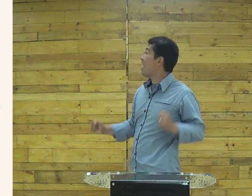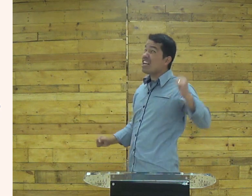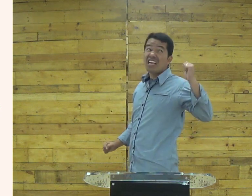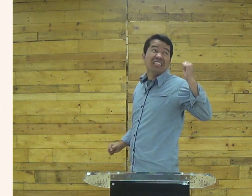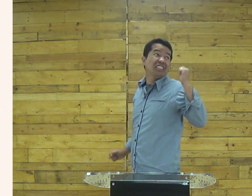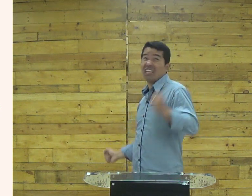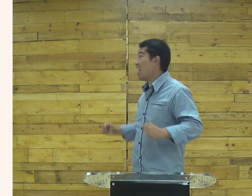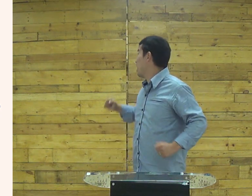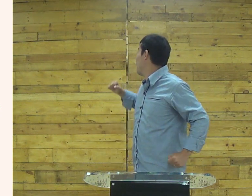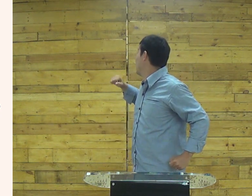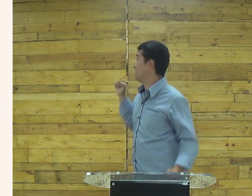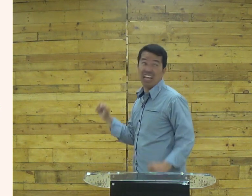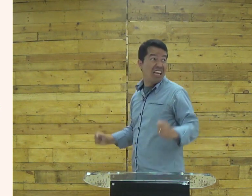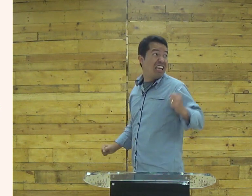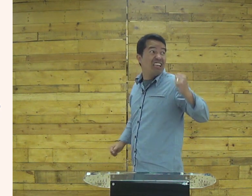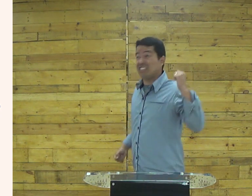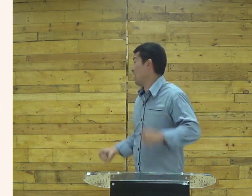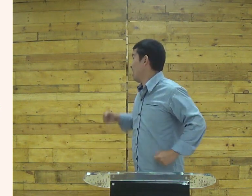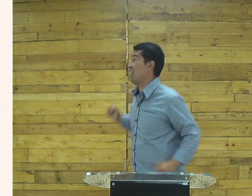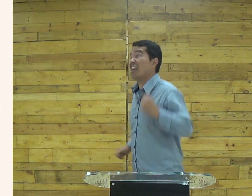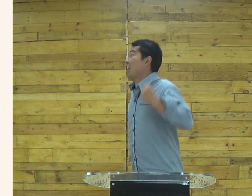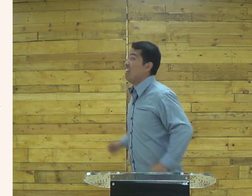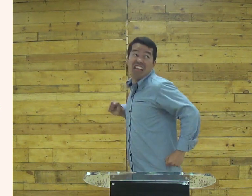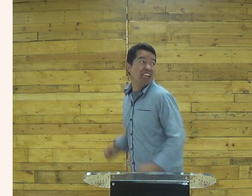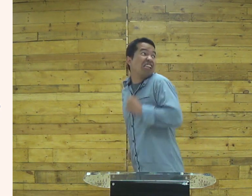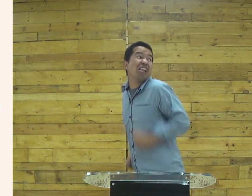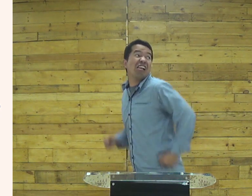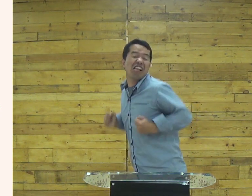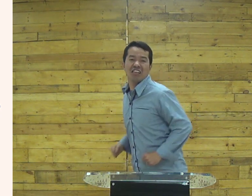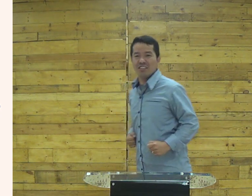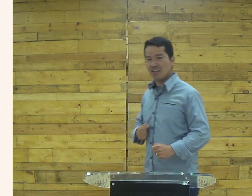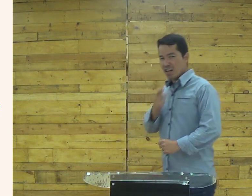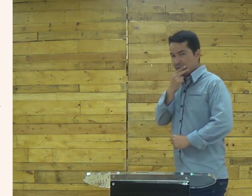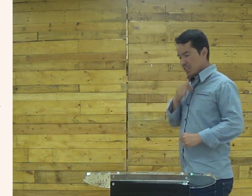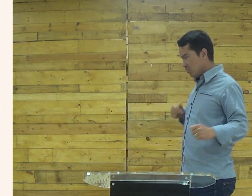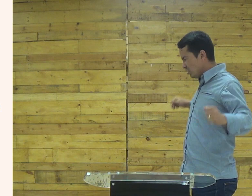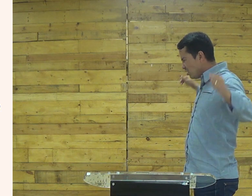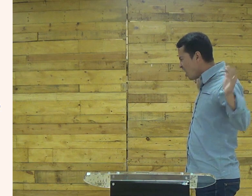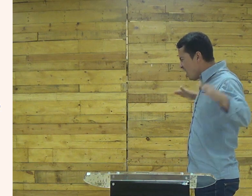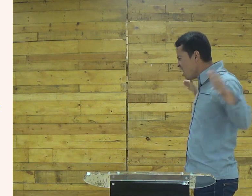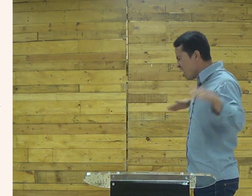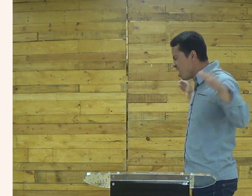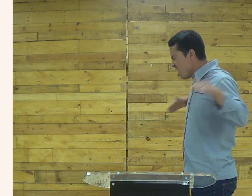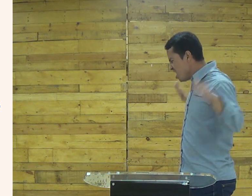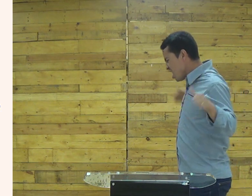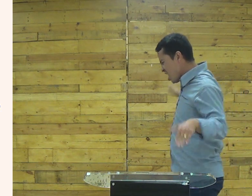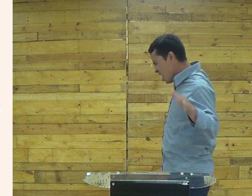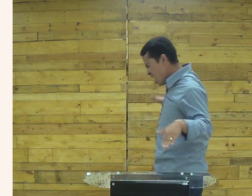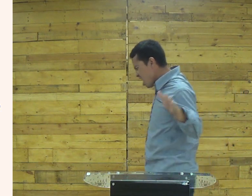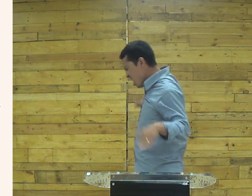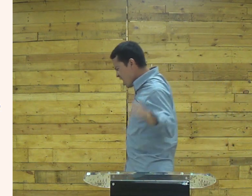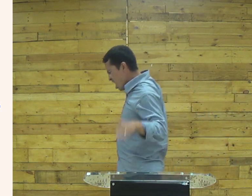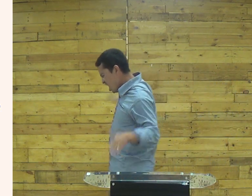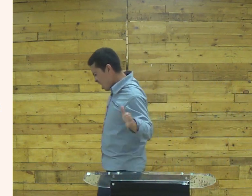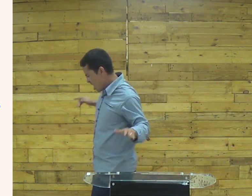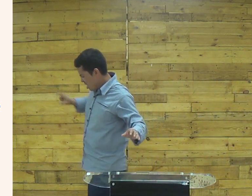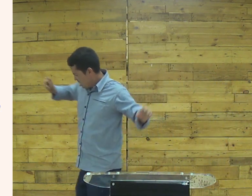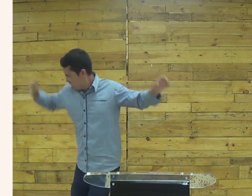pessoa, não, não, não, por favor, não, não, não. Mas aquele anjo